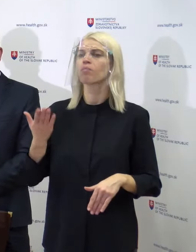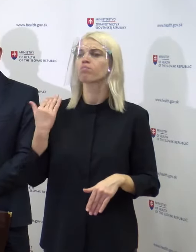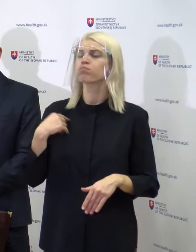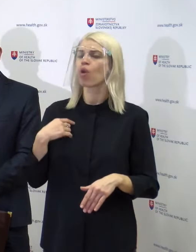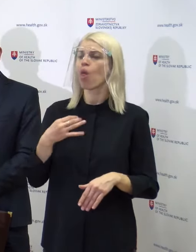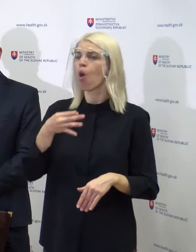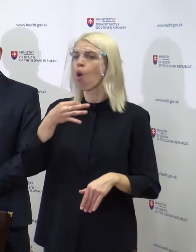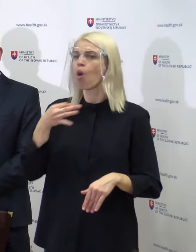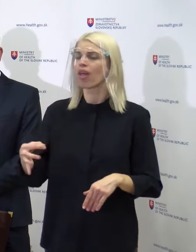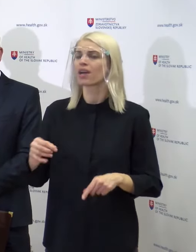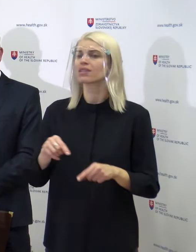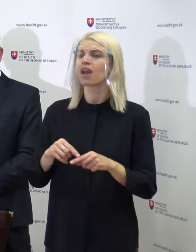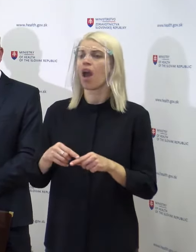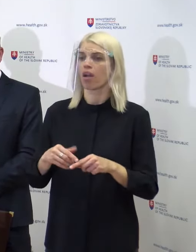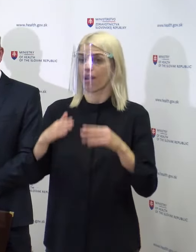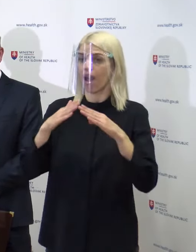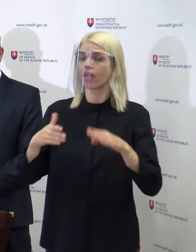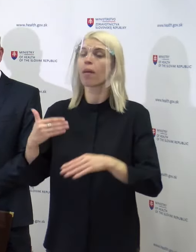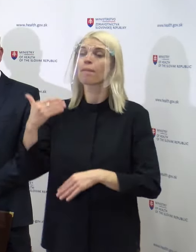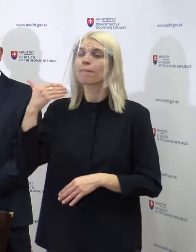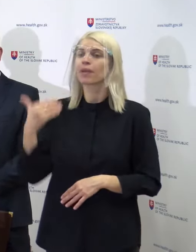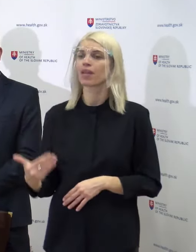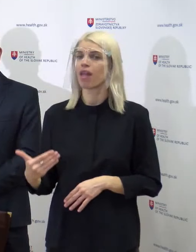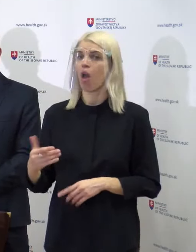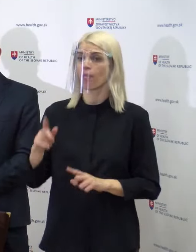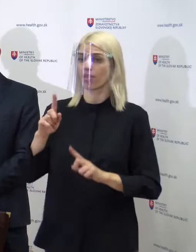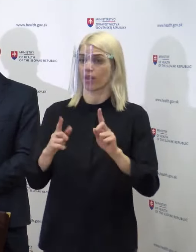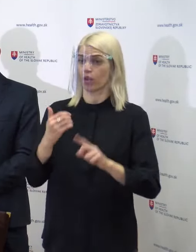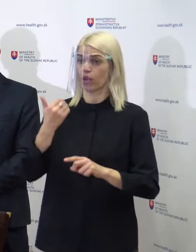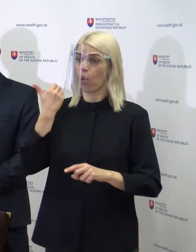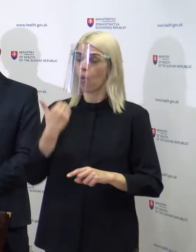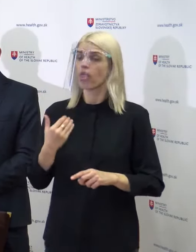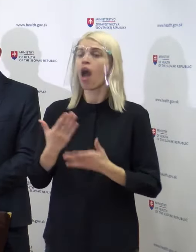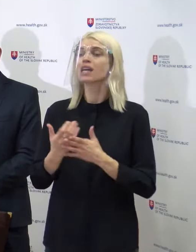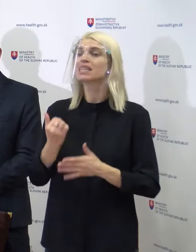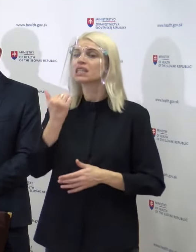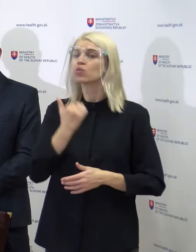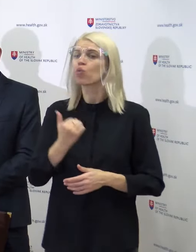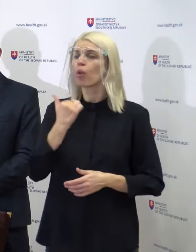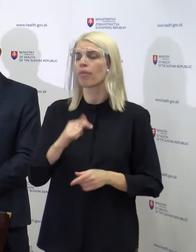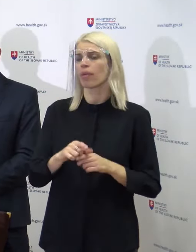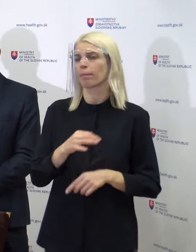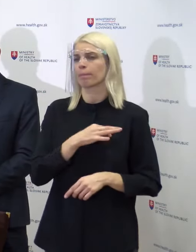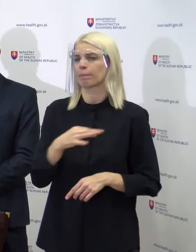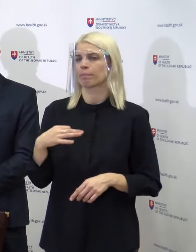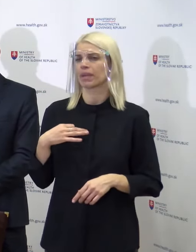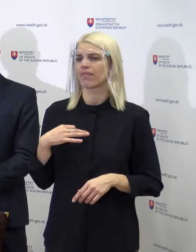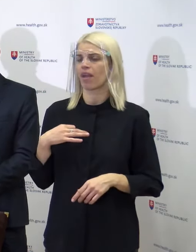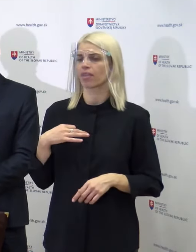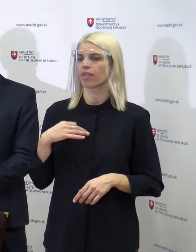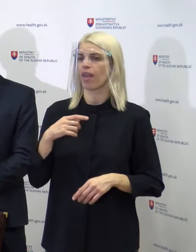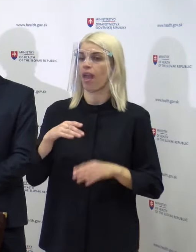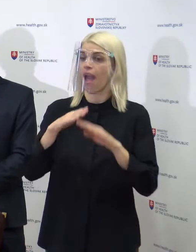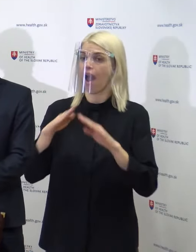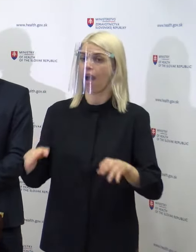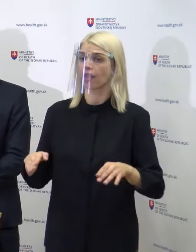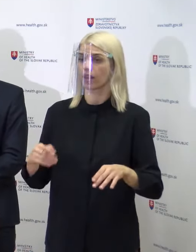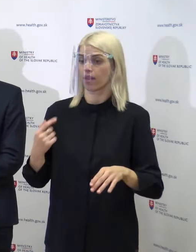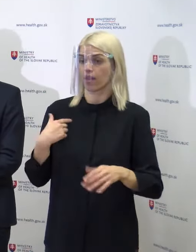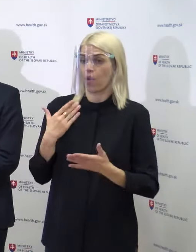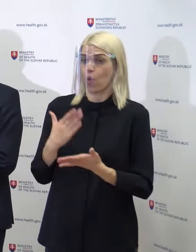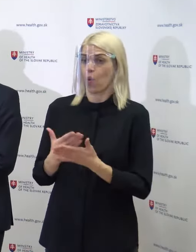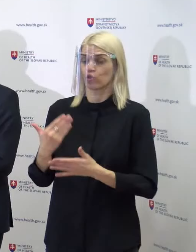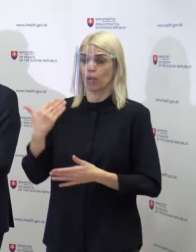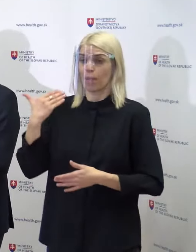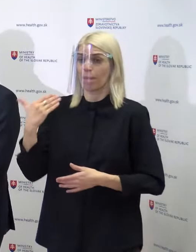pravdepodobne služby ako hotely a penzióny obmedzené, tak si prenajali súkromné chaty, najmä tomu, že či na tie môžeme ísť, či na tie sa